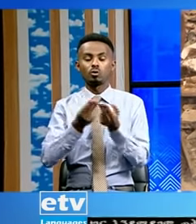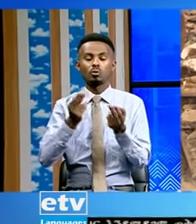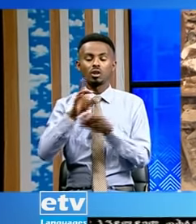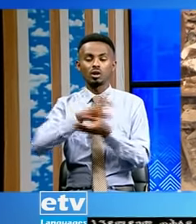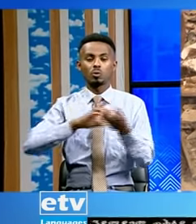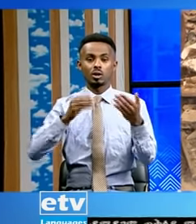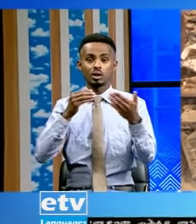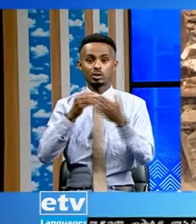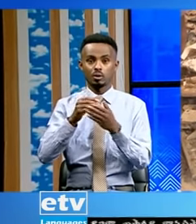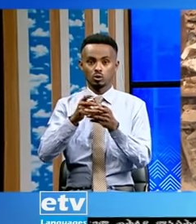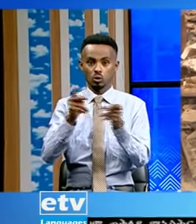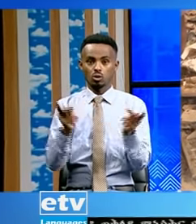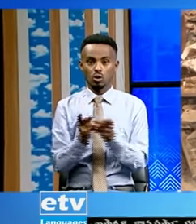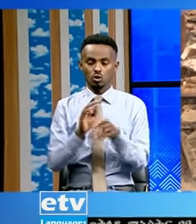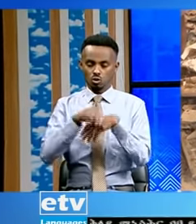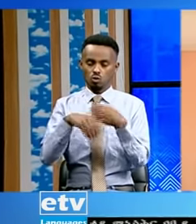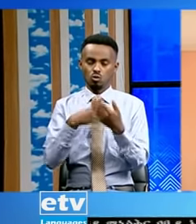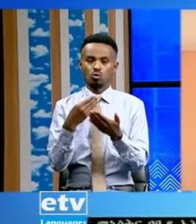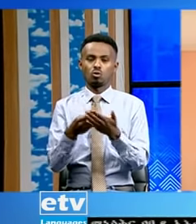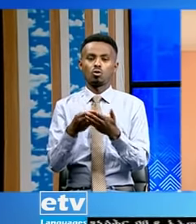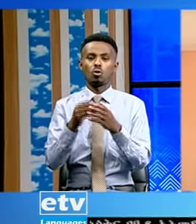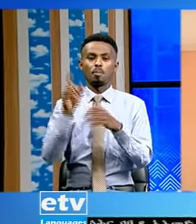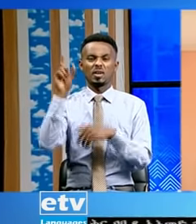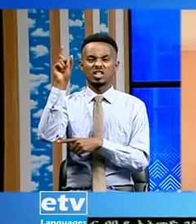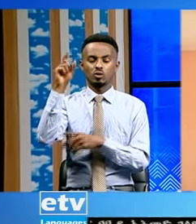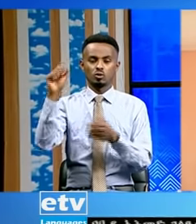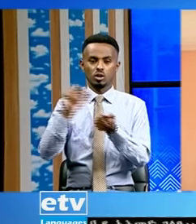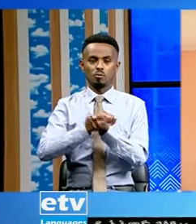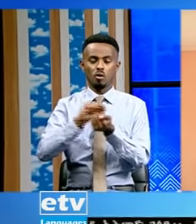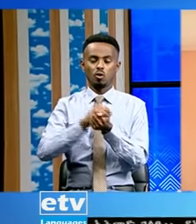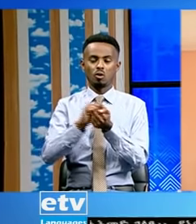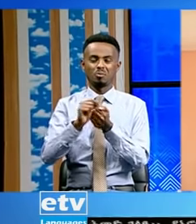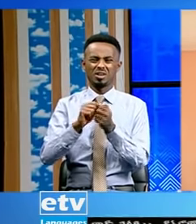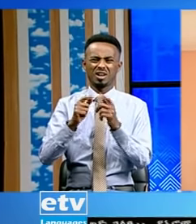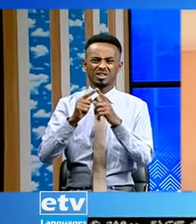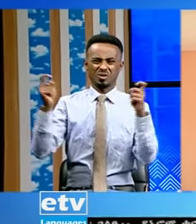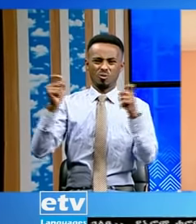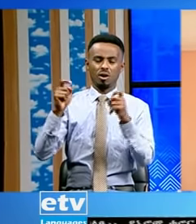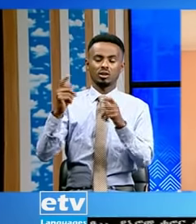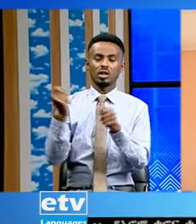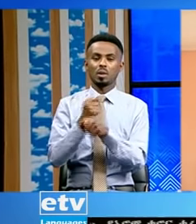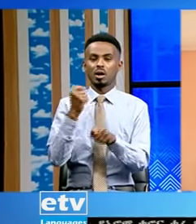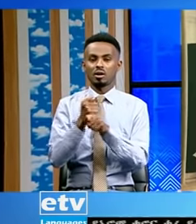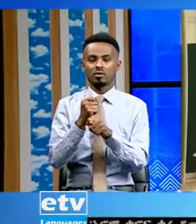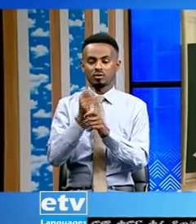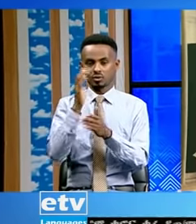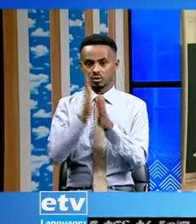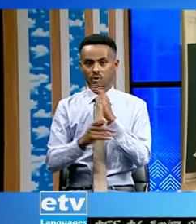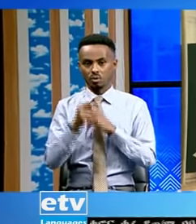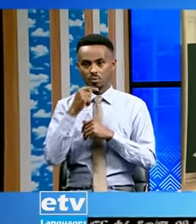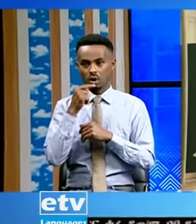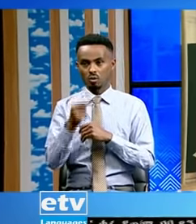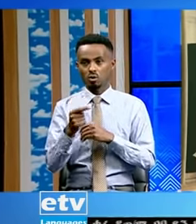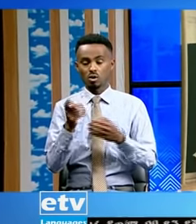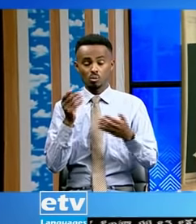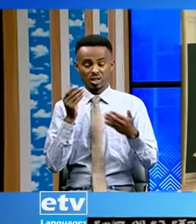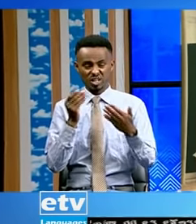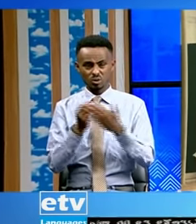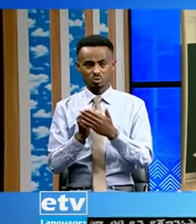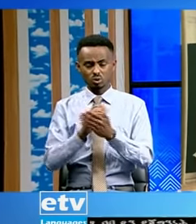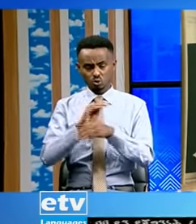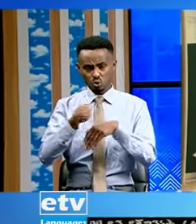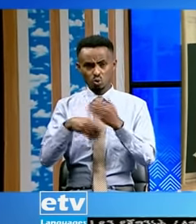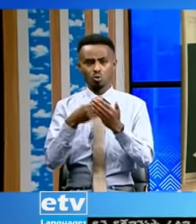በክልሉ በደረሰባቸው ቦታዎች ሁሉ መስጊዶችን የማውደም አስነዋሪ ተግባር ፈጽሟል ብለዋል። በደረሱበት